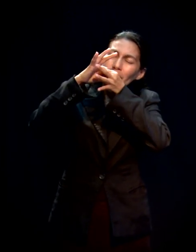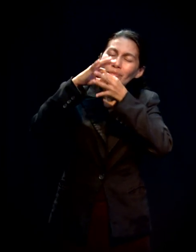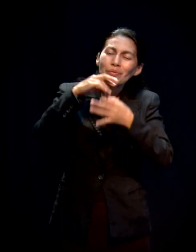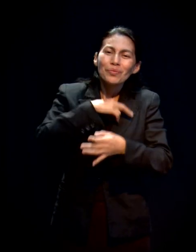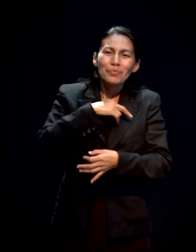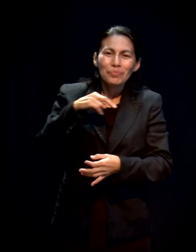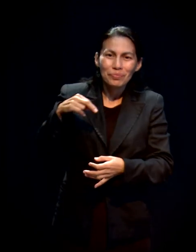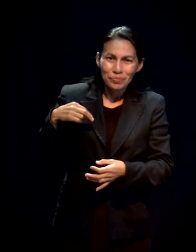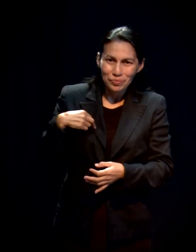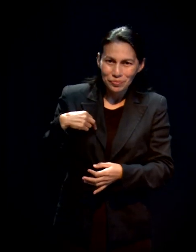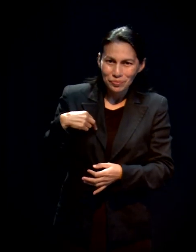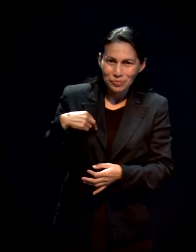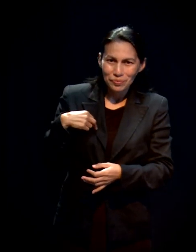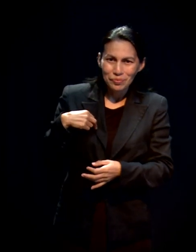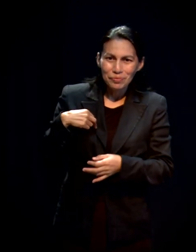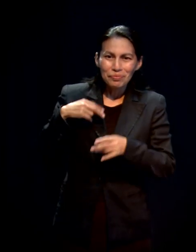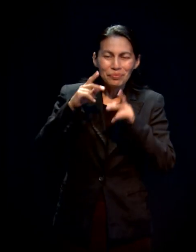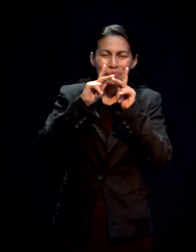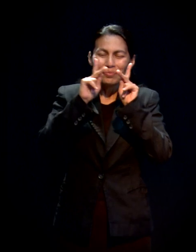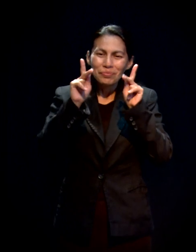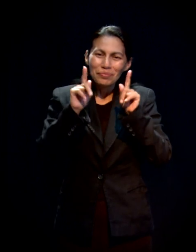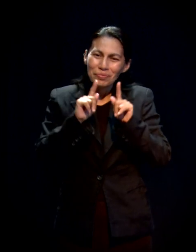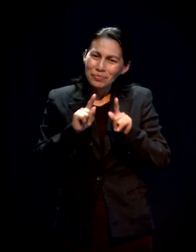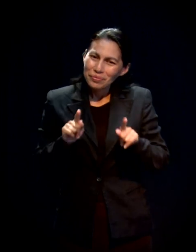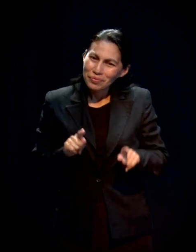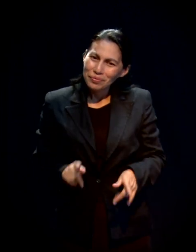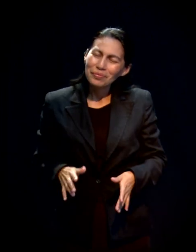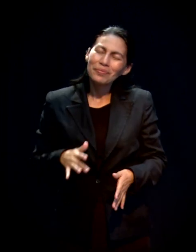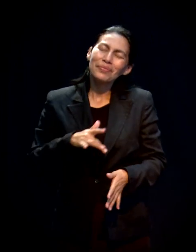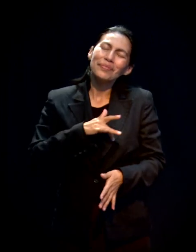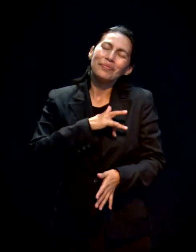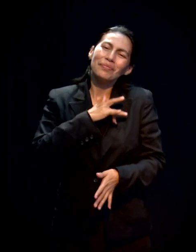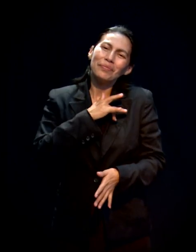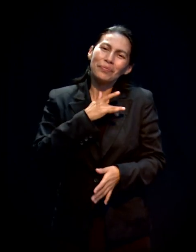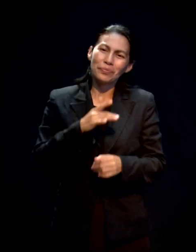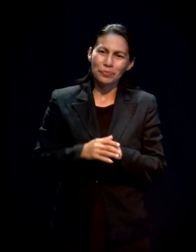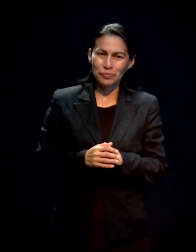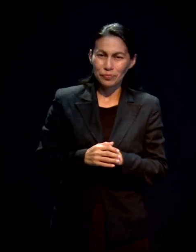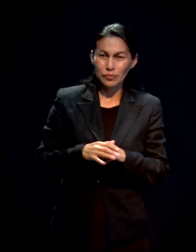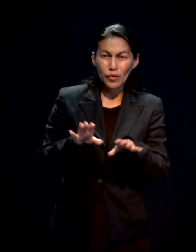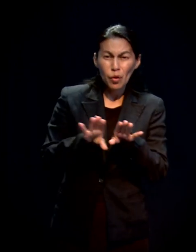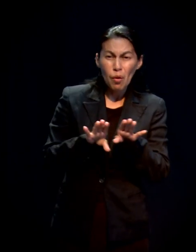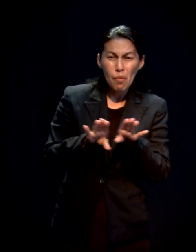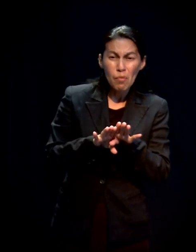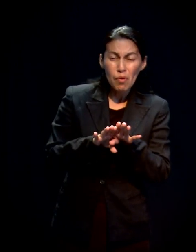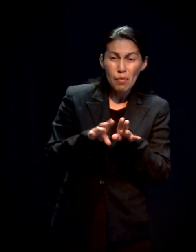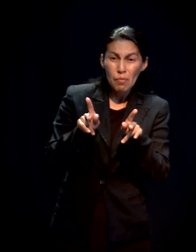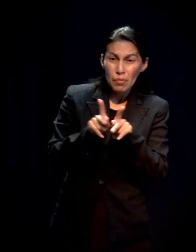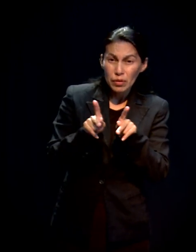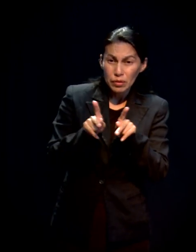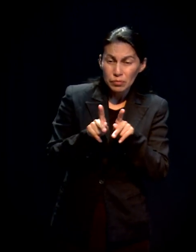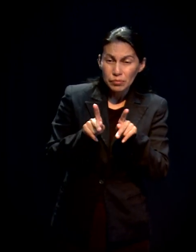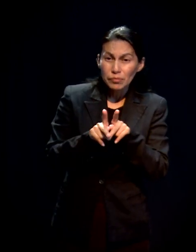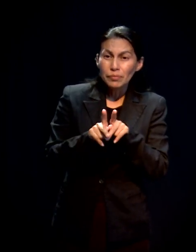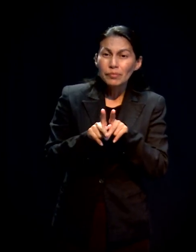eso nos llenó de paz igual al ver como mis primos que pues